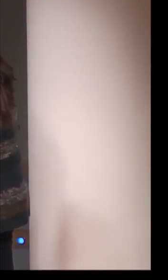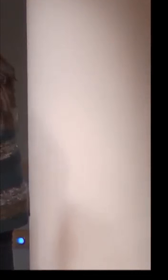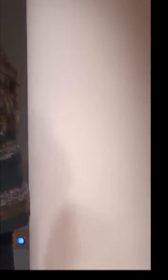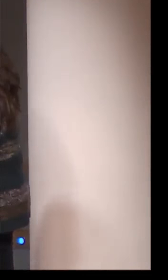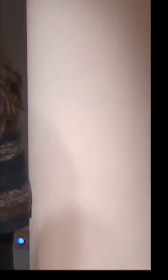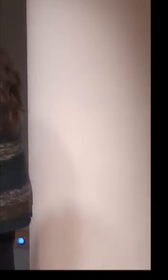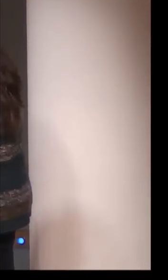Gracias. Gracias. Gracias.